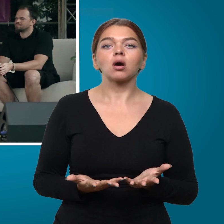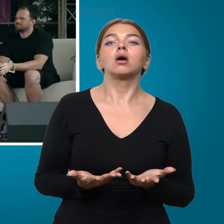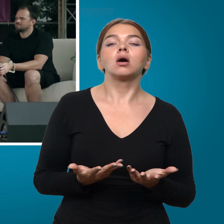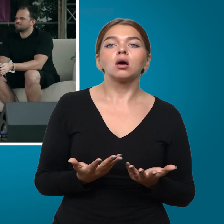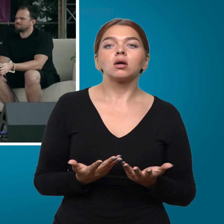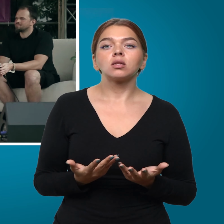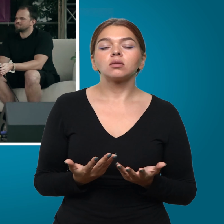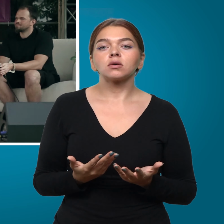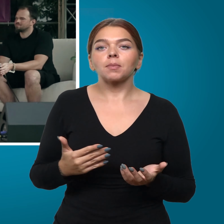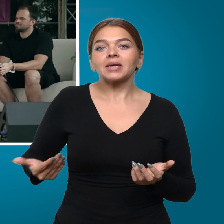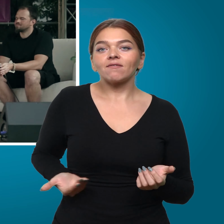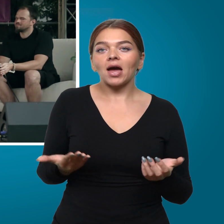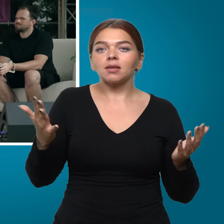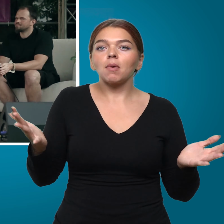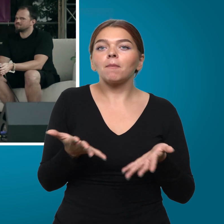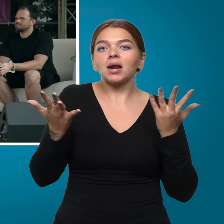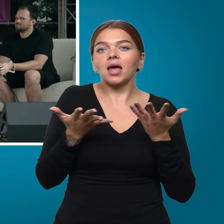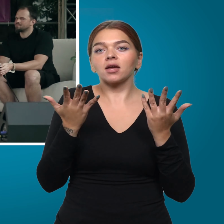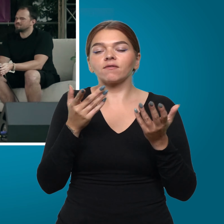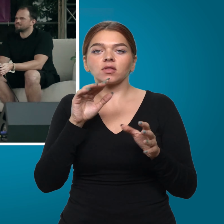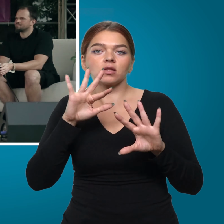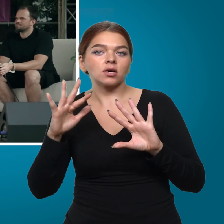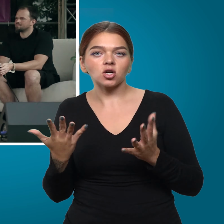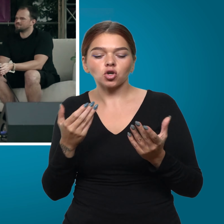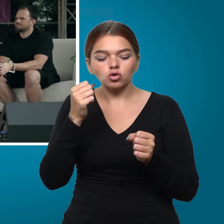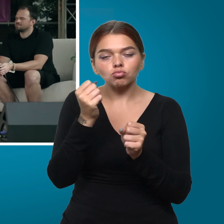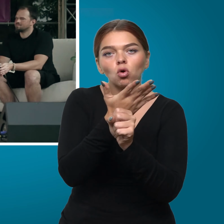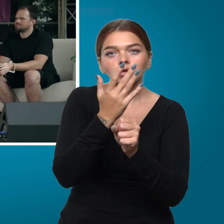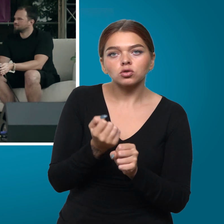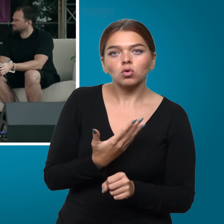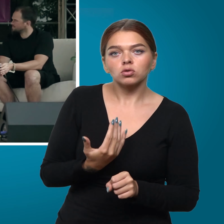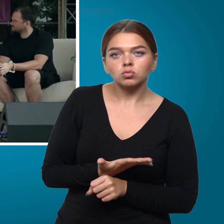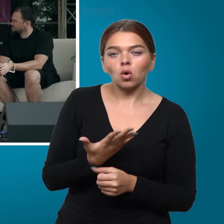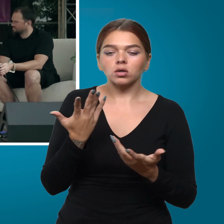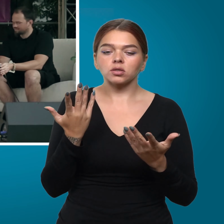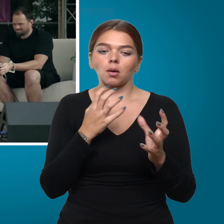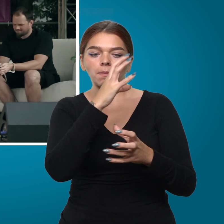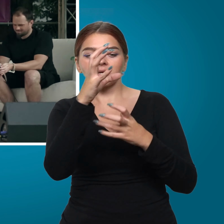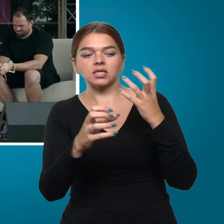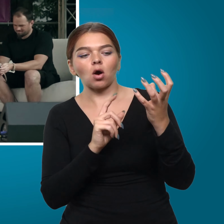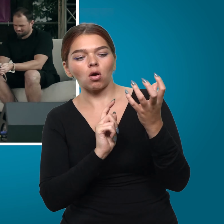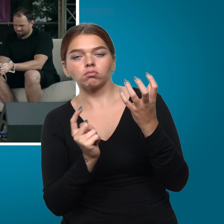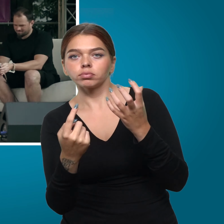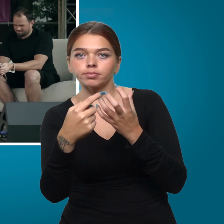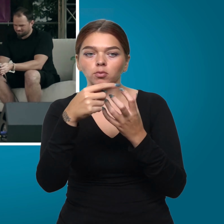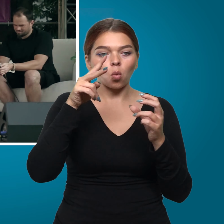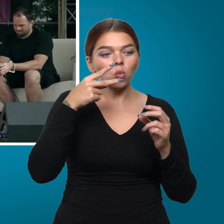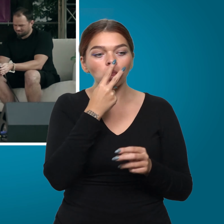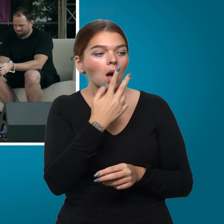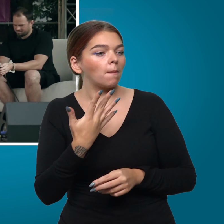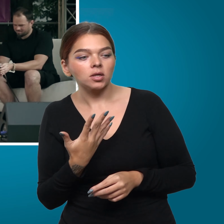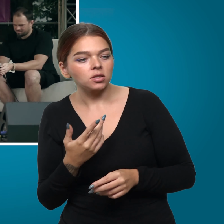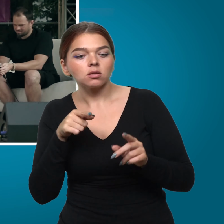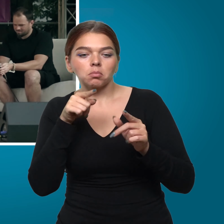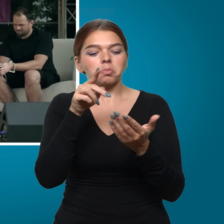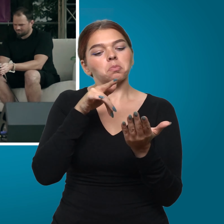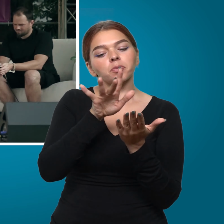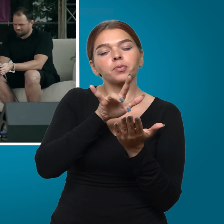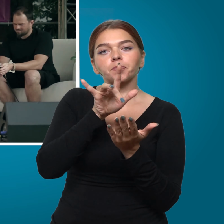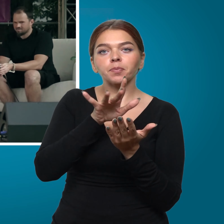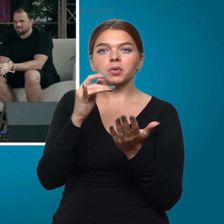tai gyvenimą palengvinantis triukas, tai čia kažkokia pasaulio vieta nematyta. Jie labai, labai daug